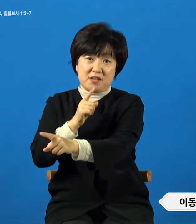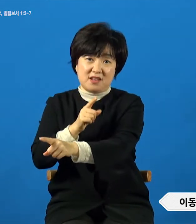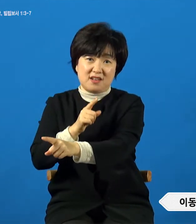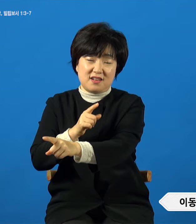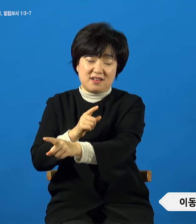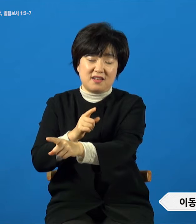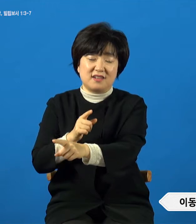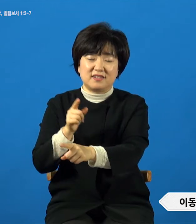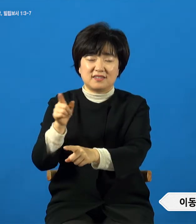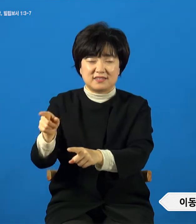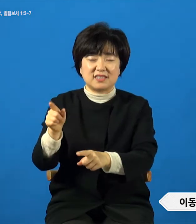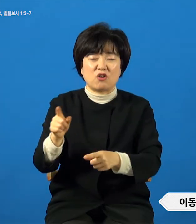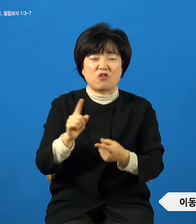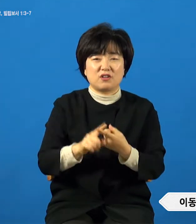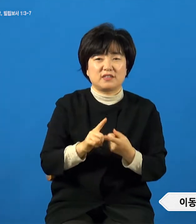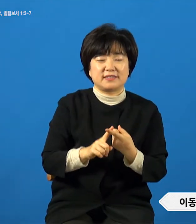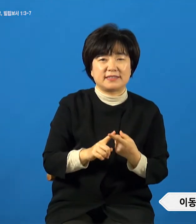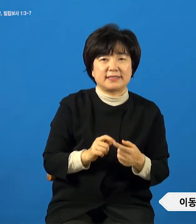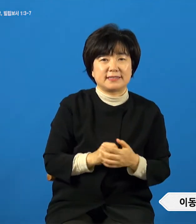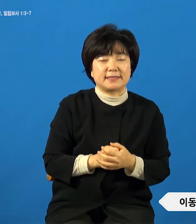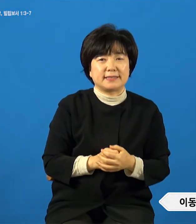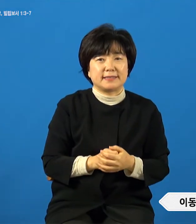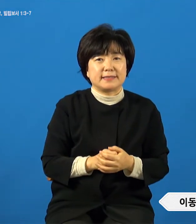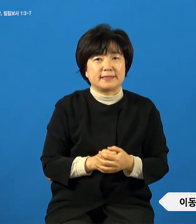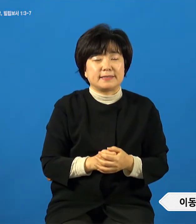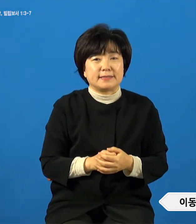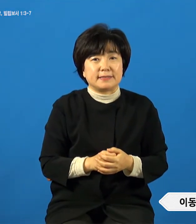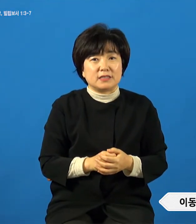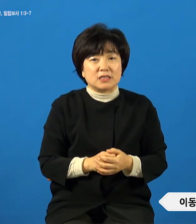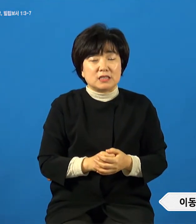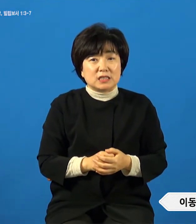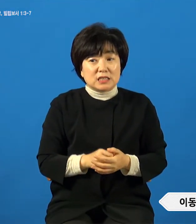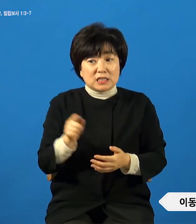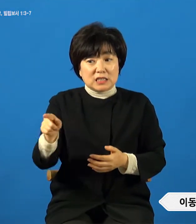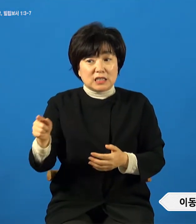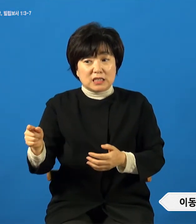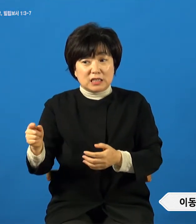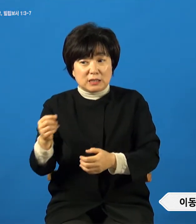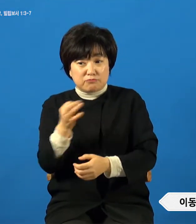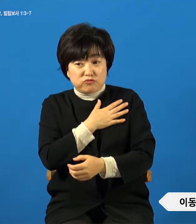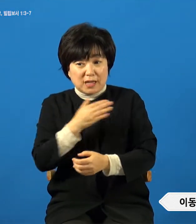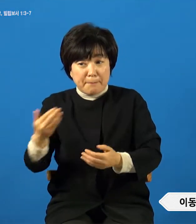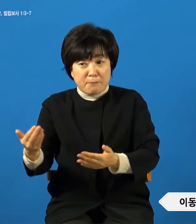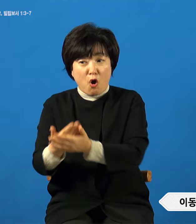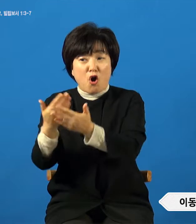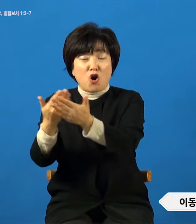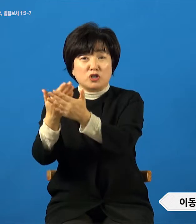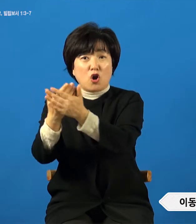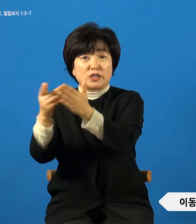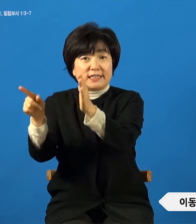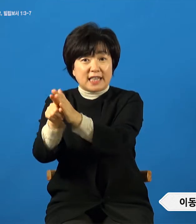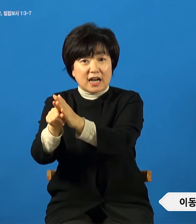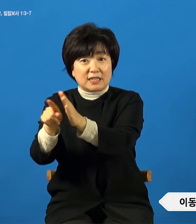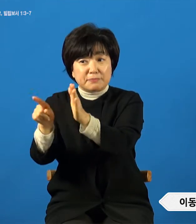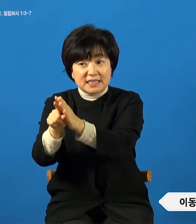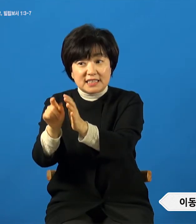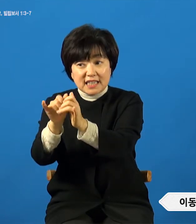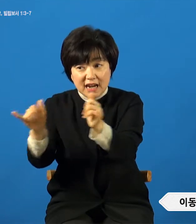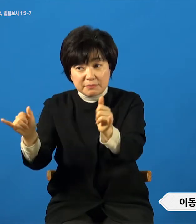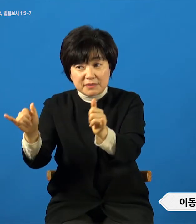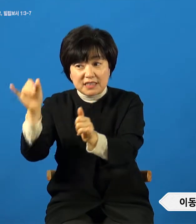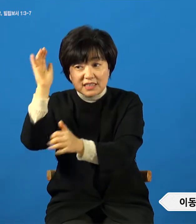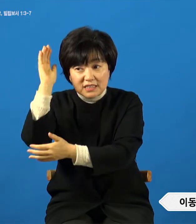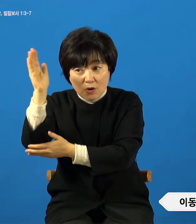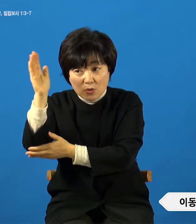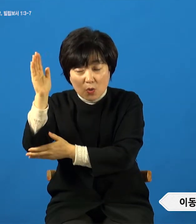말합니다. Theology of prosperity. 자, 이걸 번영 복음이나 번영 신학을 믿는 사람들의 설교나 가르침이라는